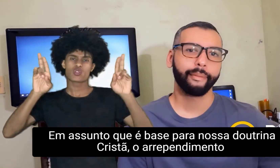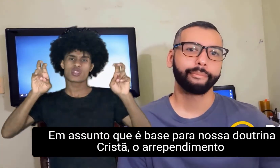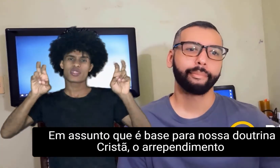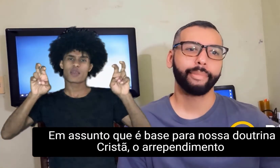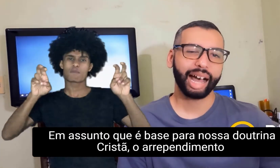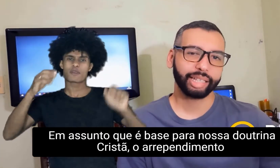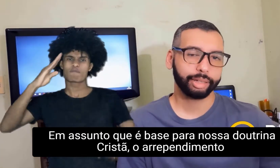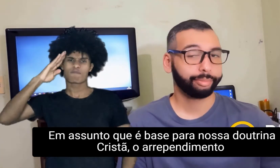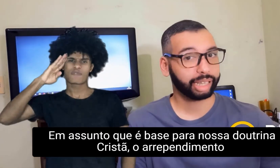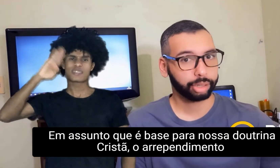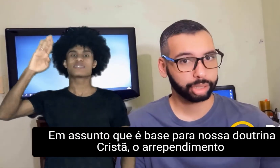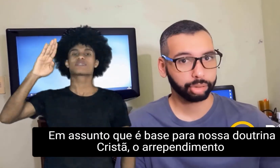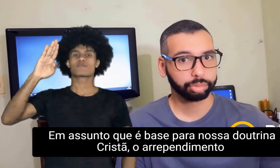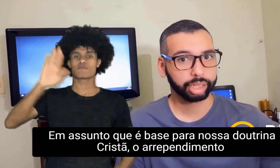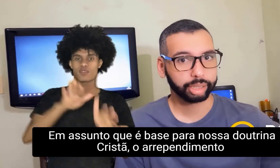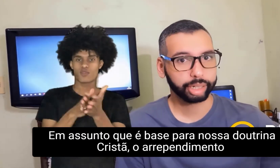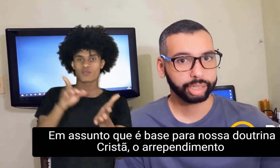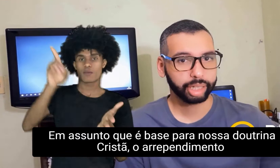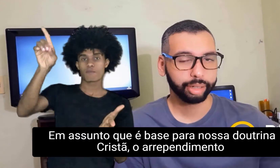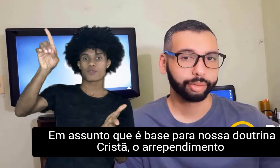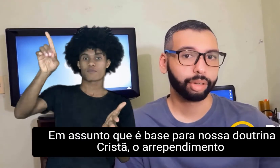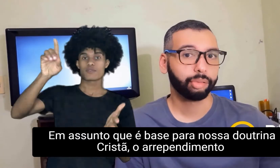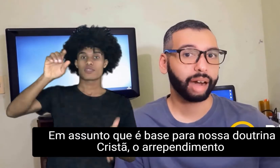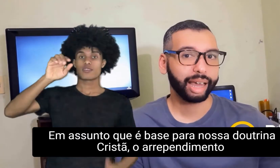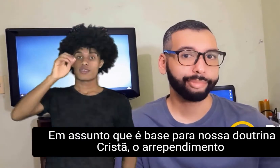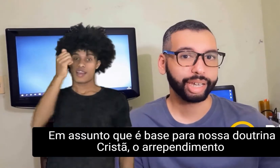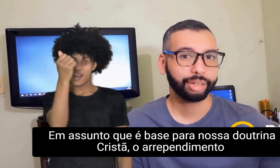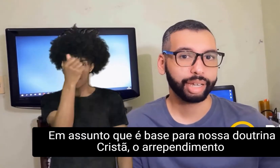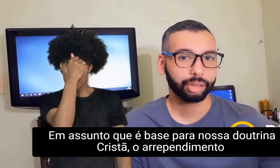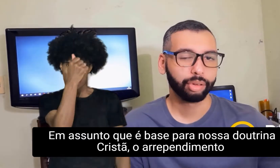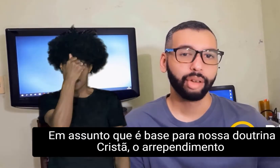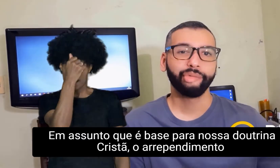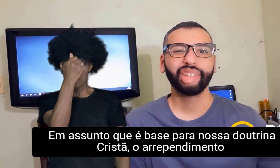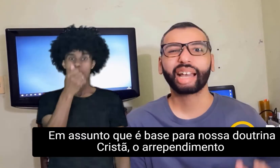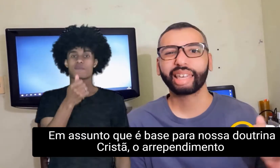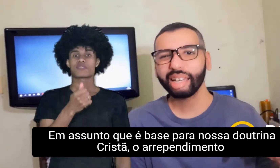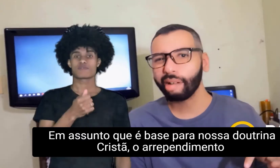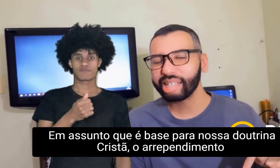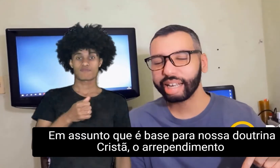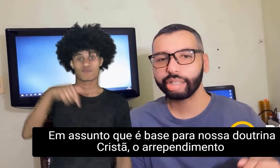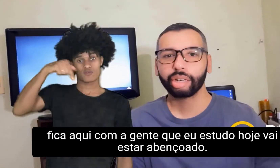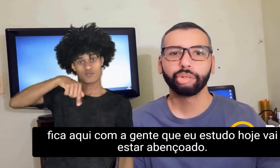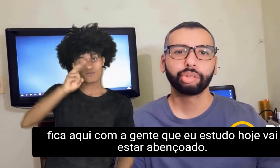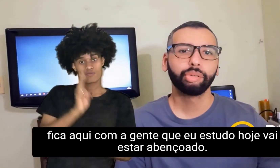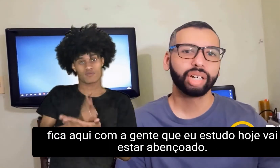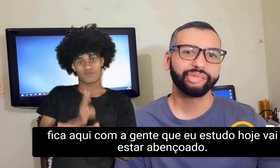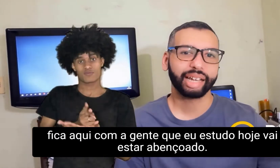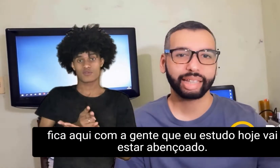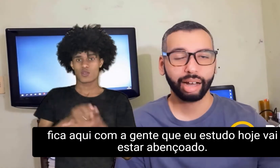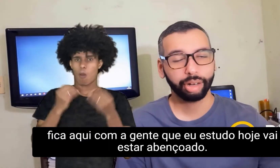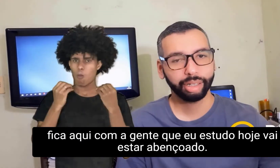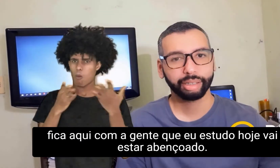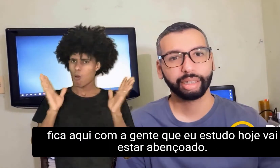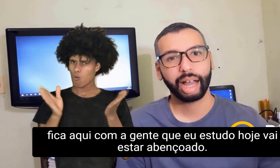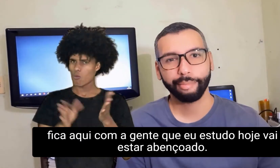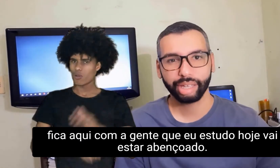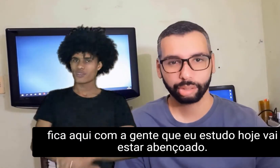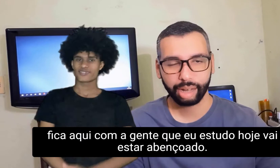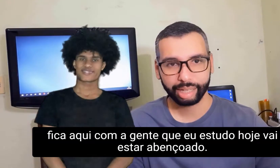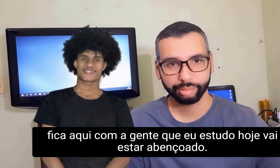é base para a nossa doutrina cristã, o arrependimento. Fica aqui com a gente que o estudo hoje vai